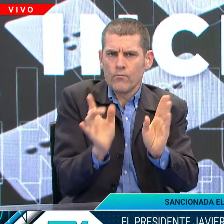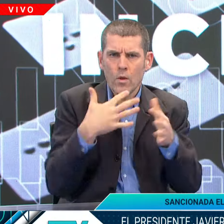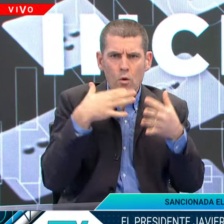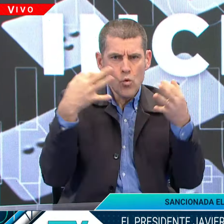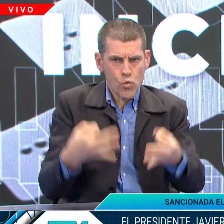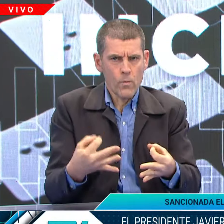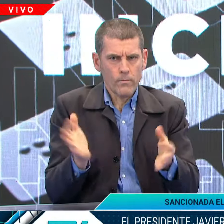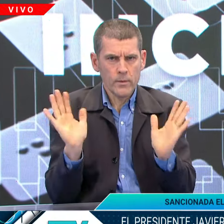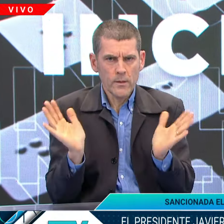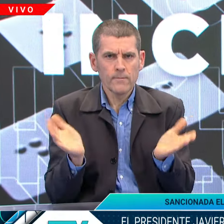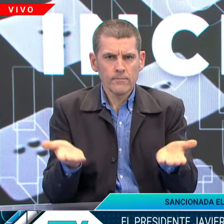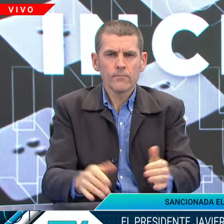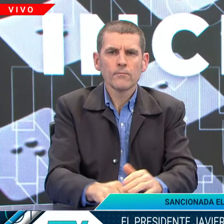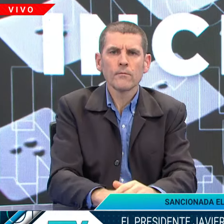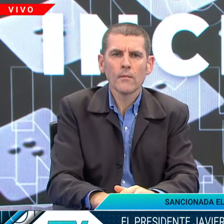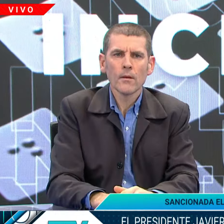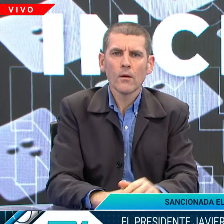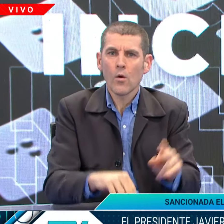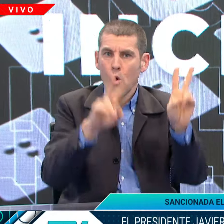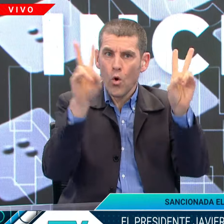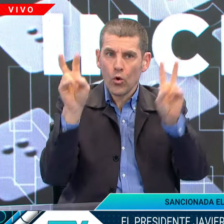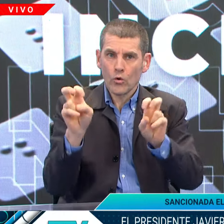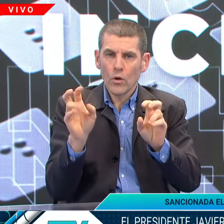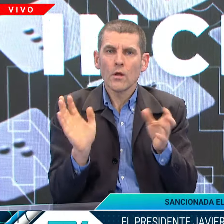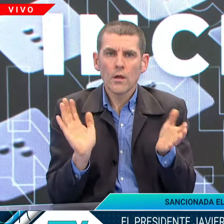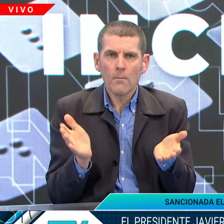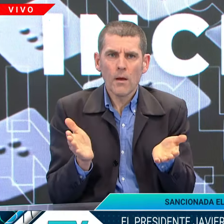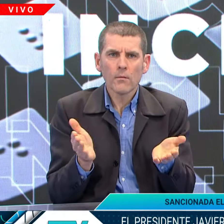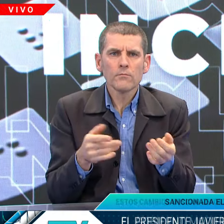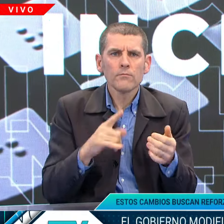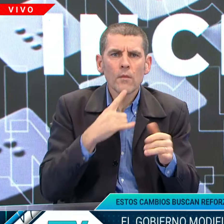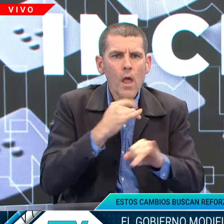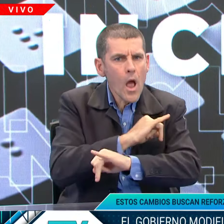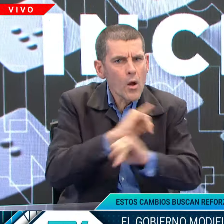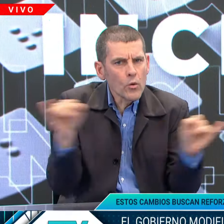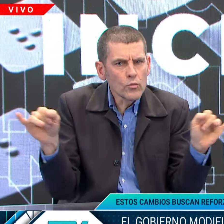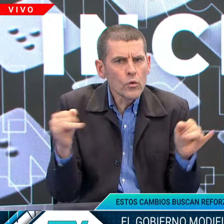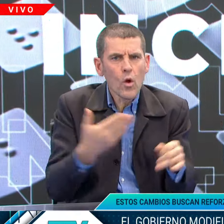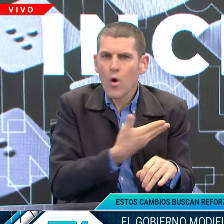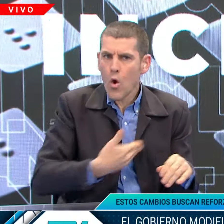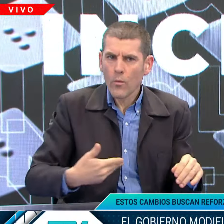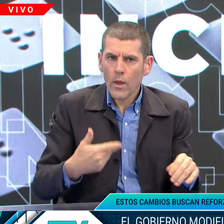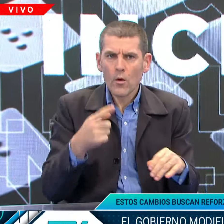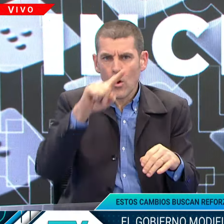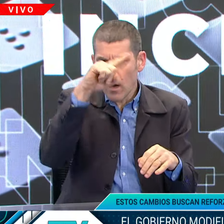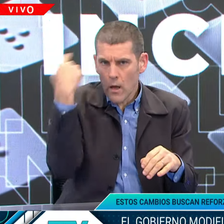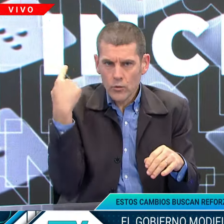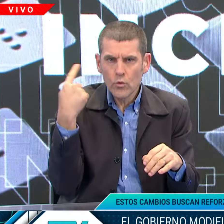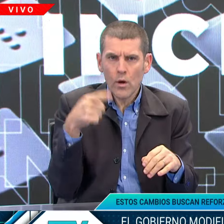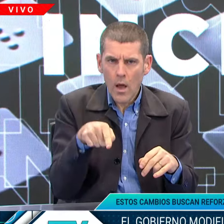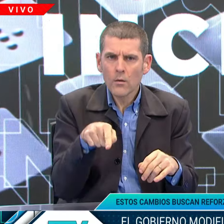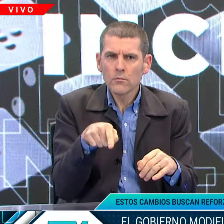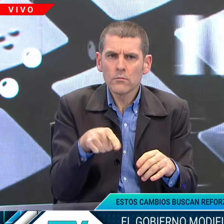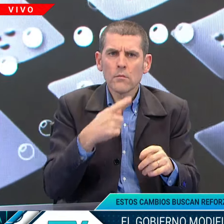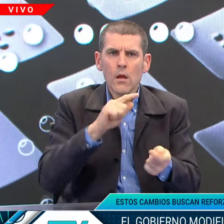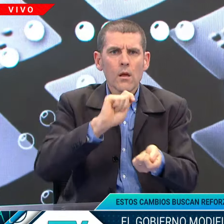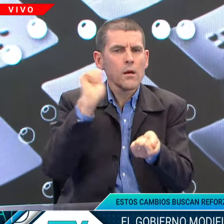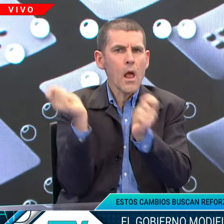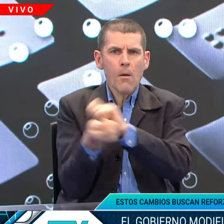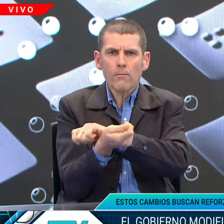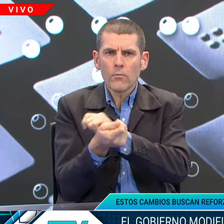para los próximos años. Y ahora vamos a distintos anuncios. El gobierno nacional ha introducido cambios significativos